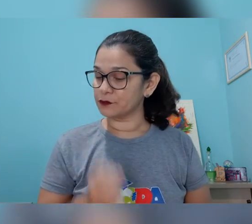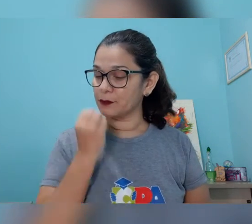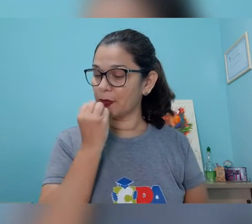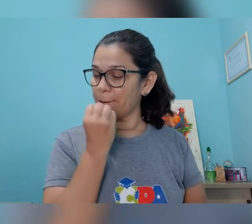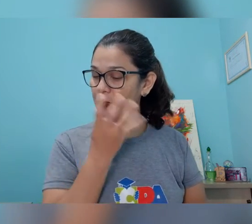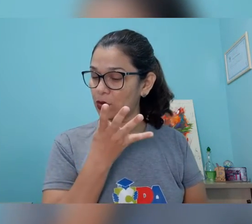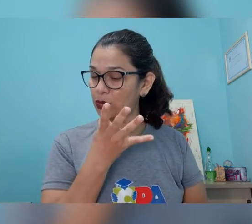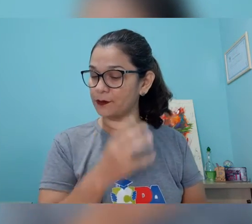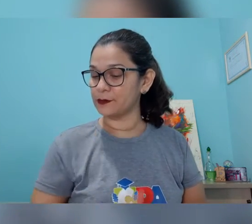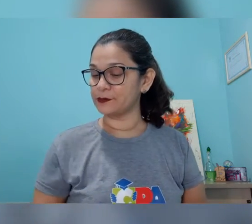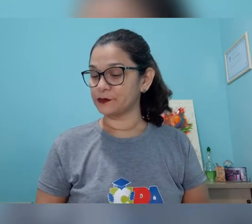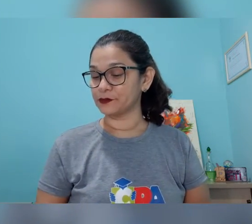Bom,